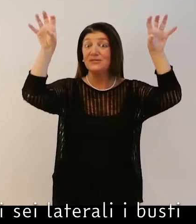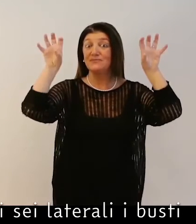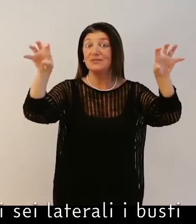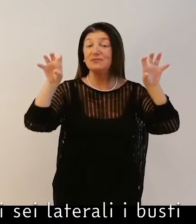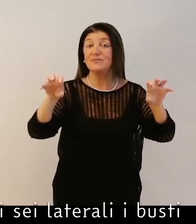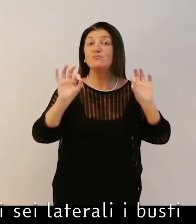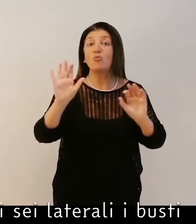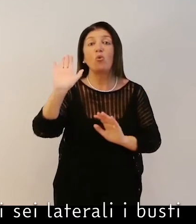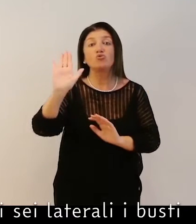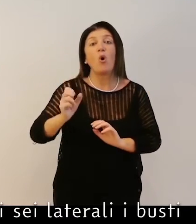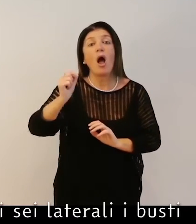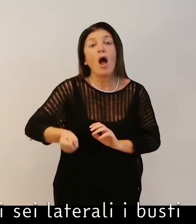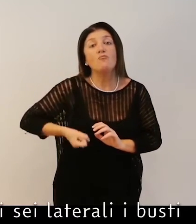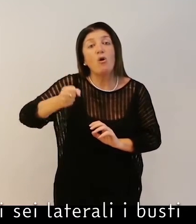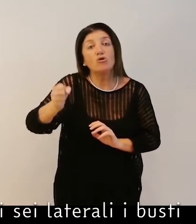apostoli a coppie.